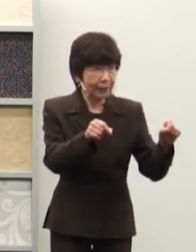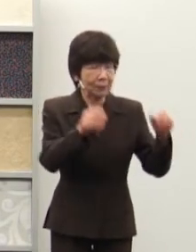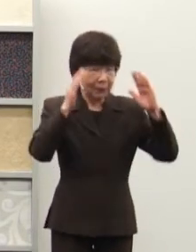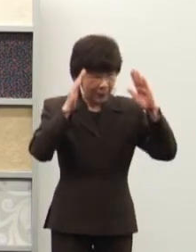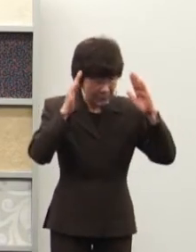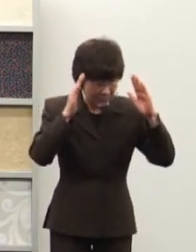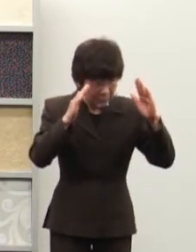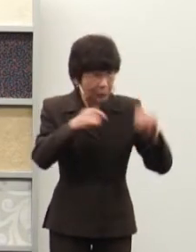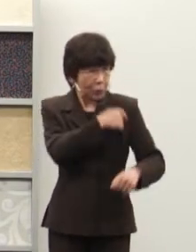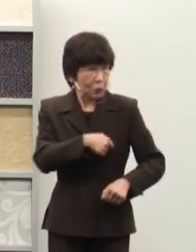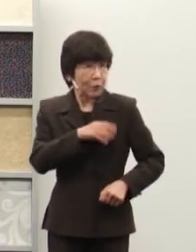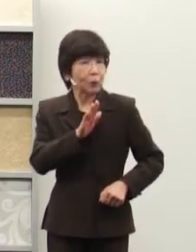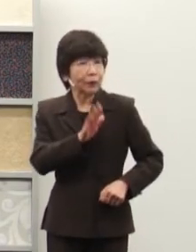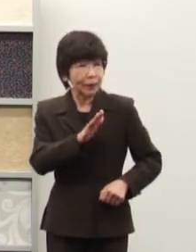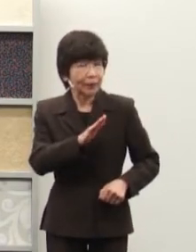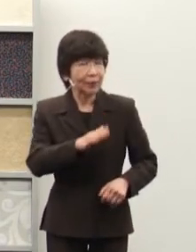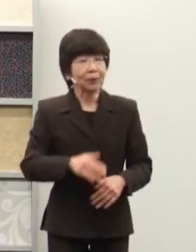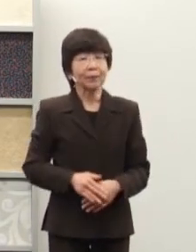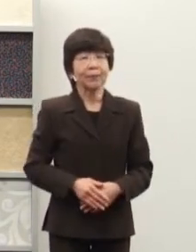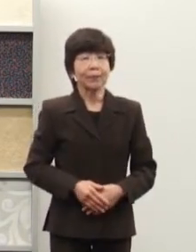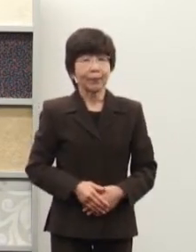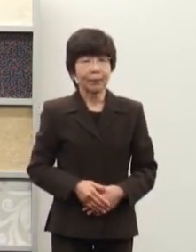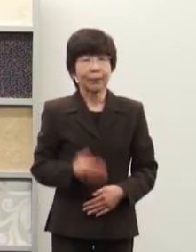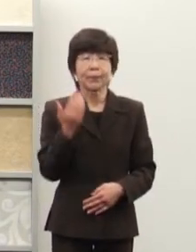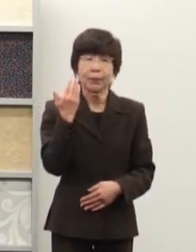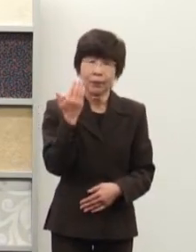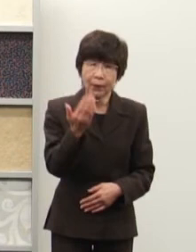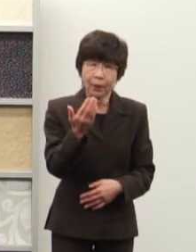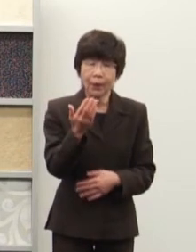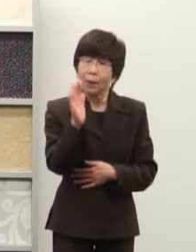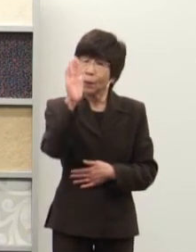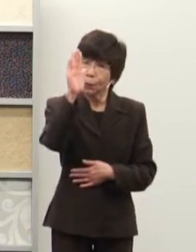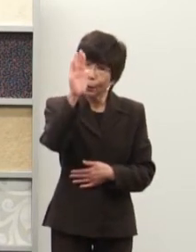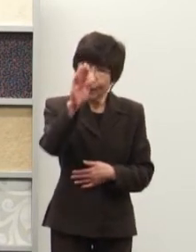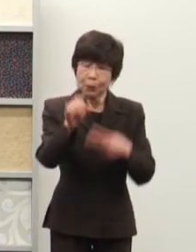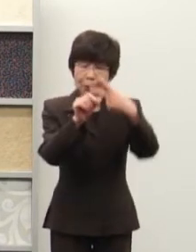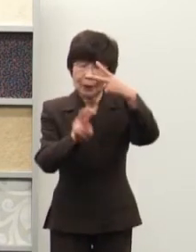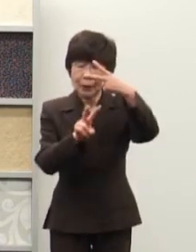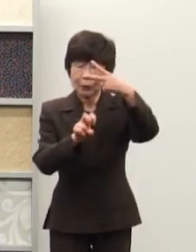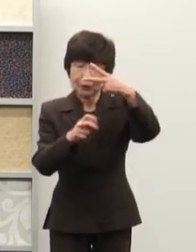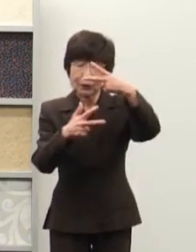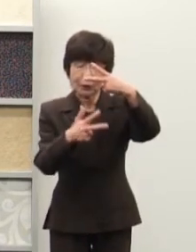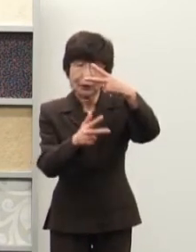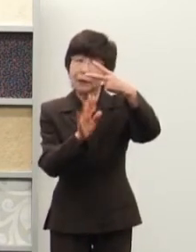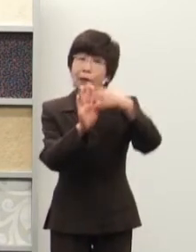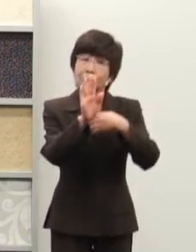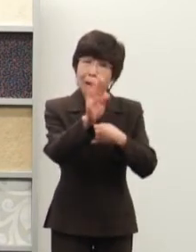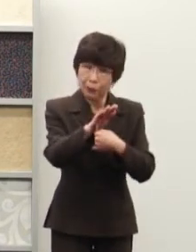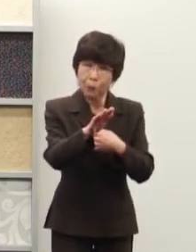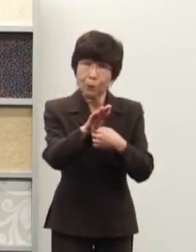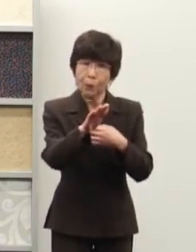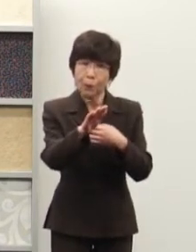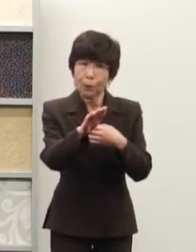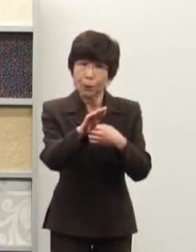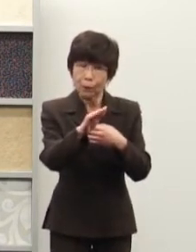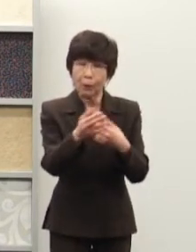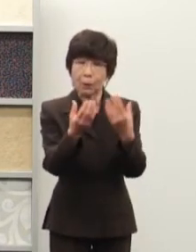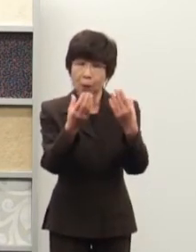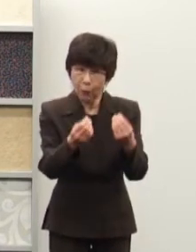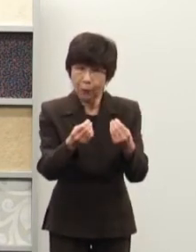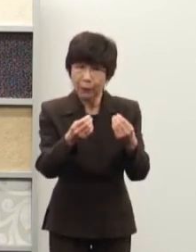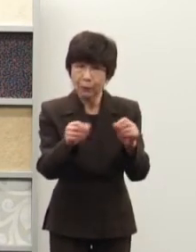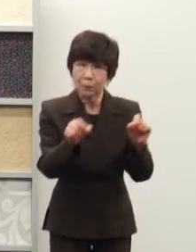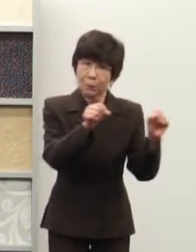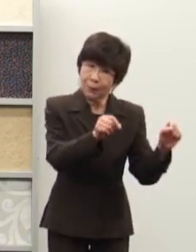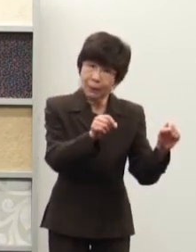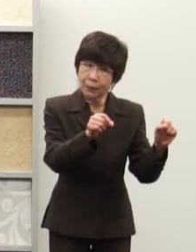。 その後の、延長するなり多分止めるなりっていうのが判断すると思うんですけど、それもまた来週の週内で しっかり、